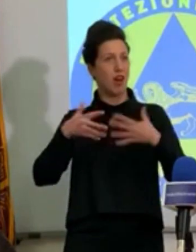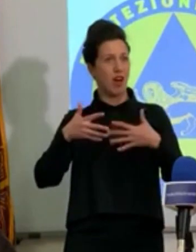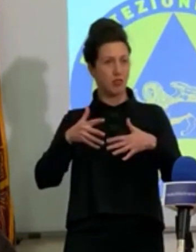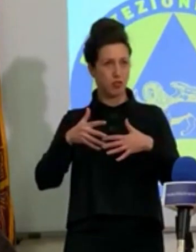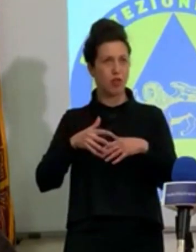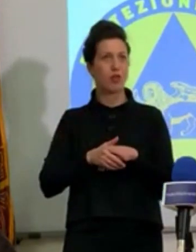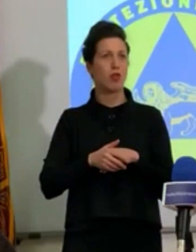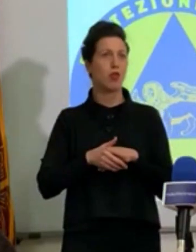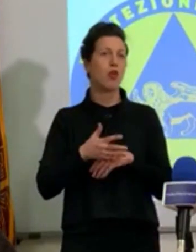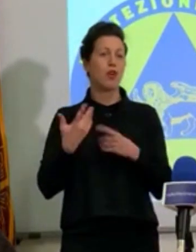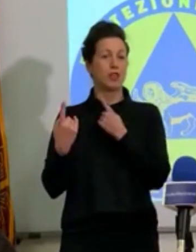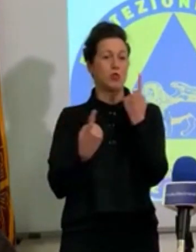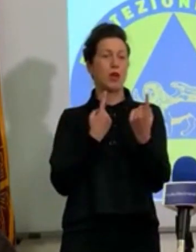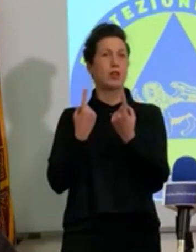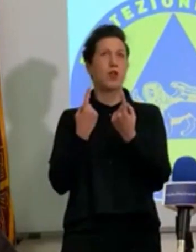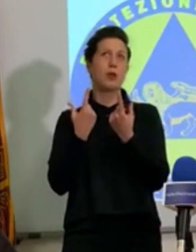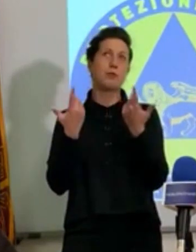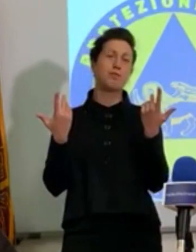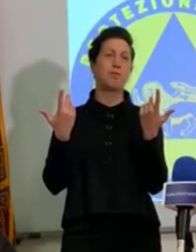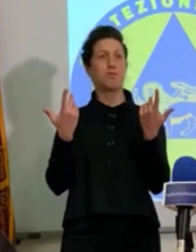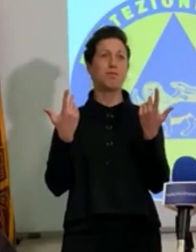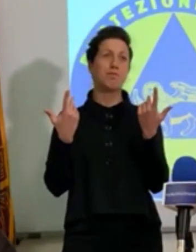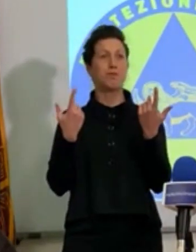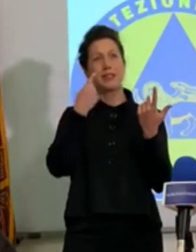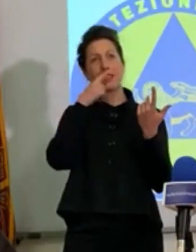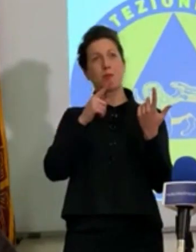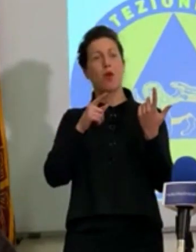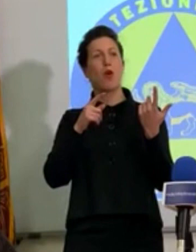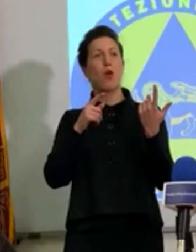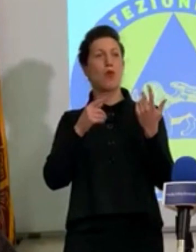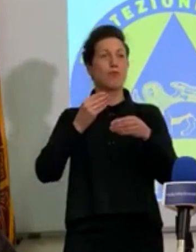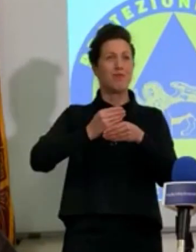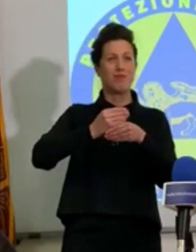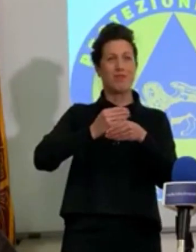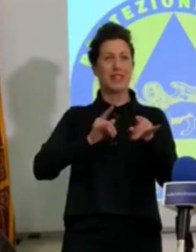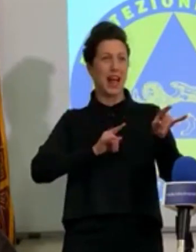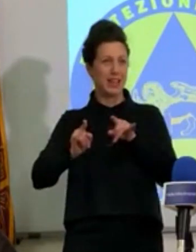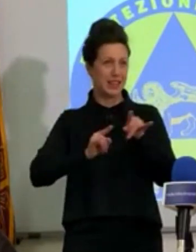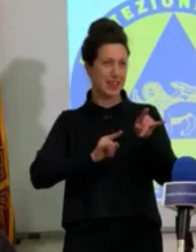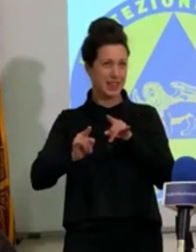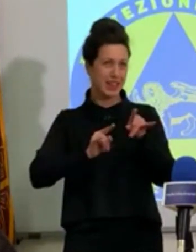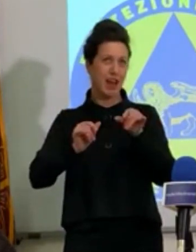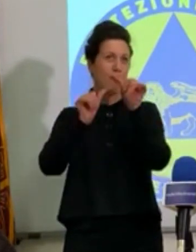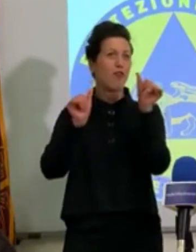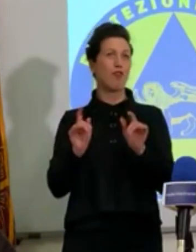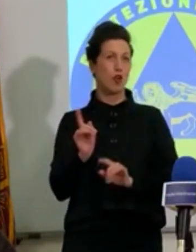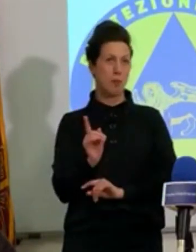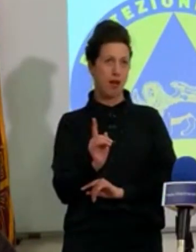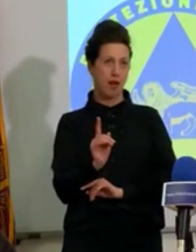fa satira, è molto informale, no? Molto easy rispetto